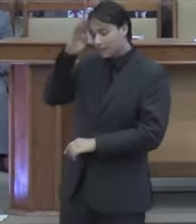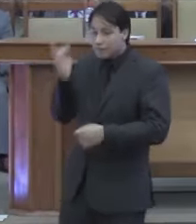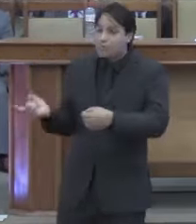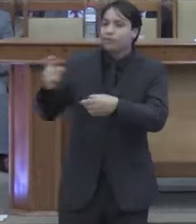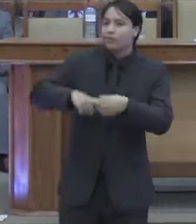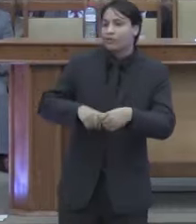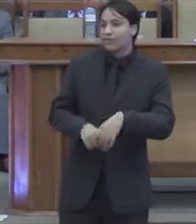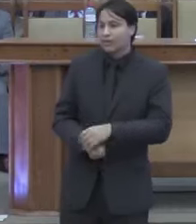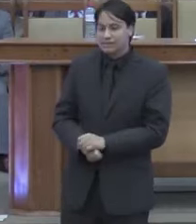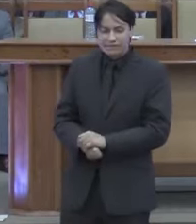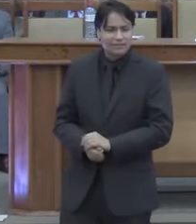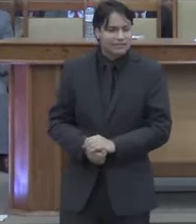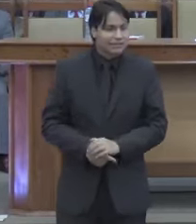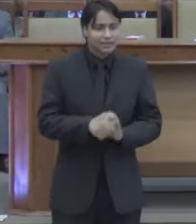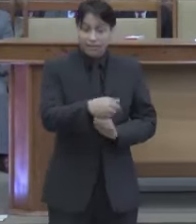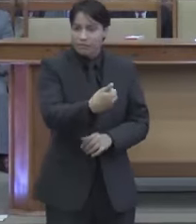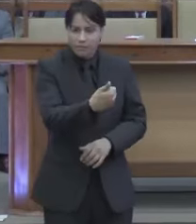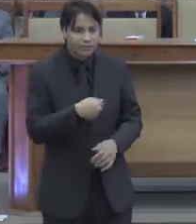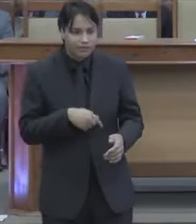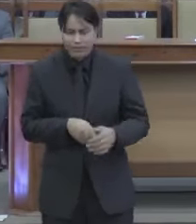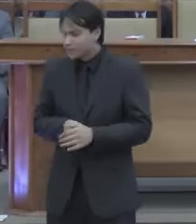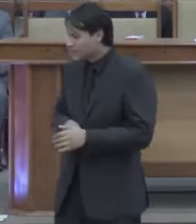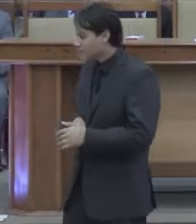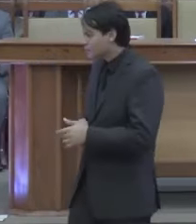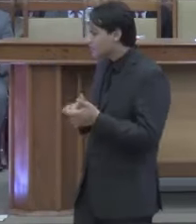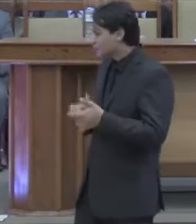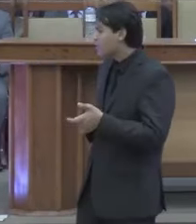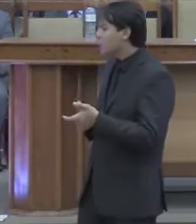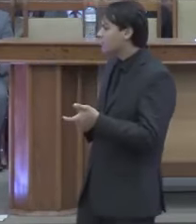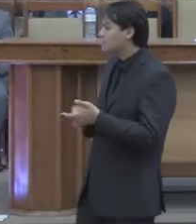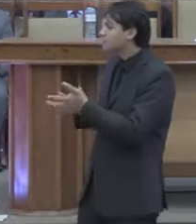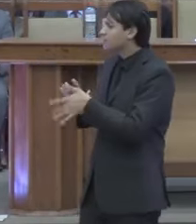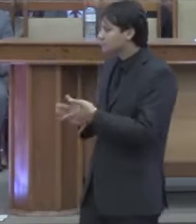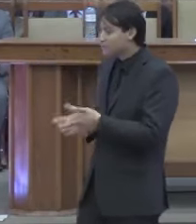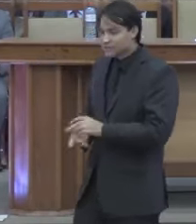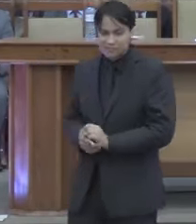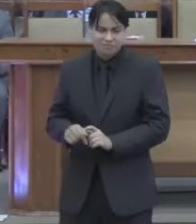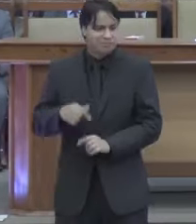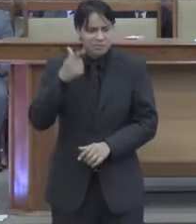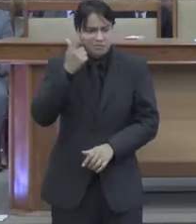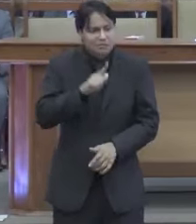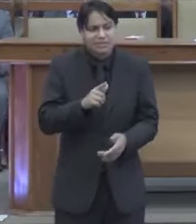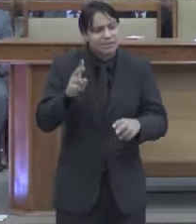Nós não conseguimos prender, porque nós nunca ouvimos homem falar daquele jeito.